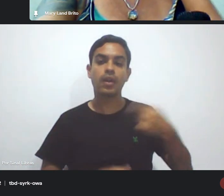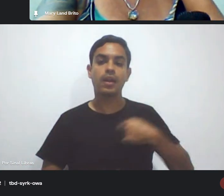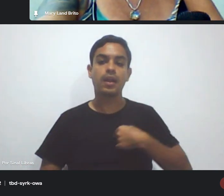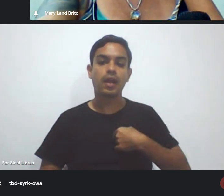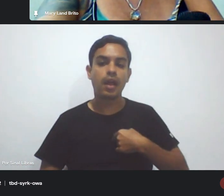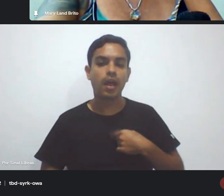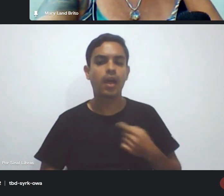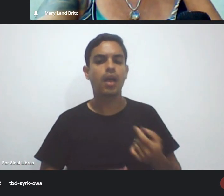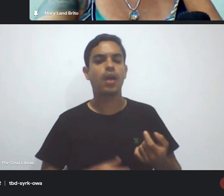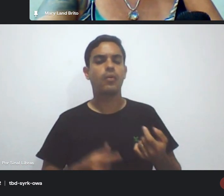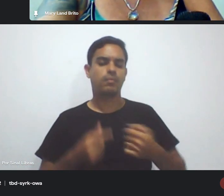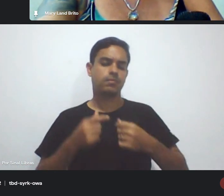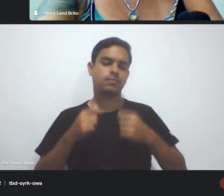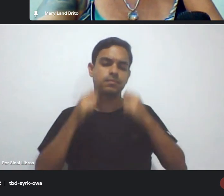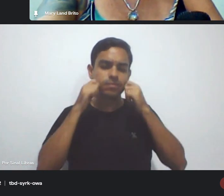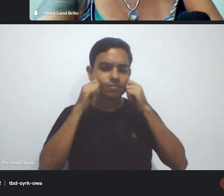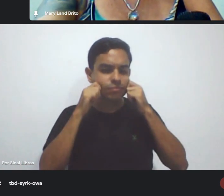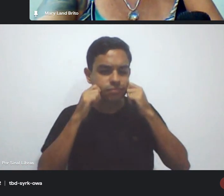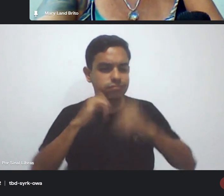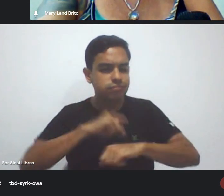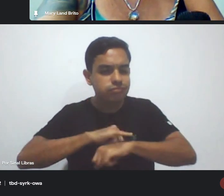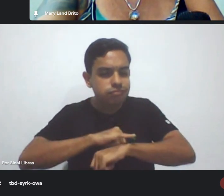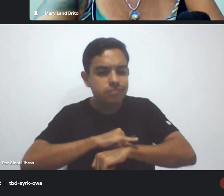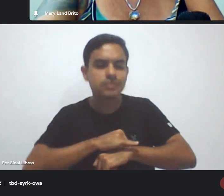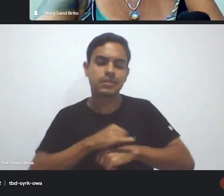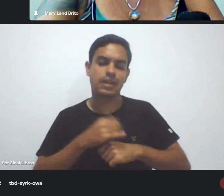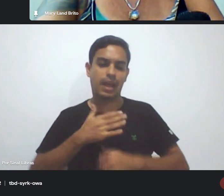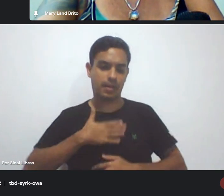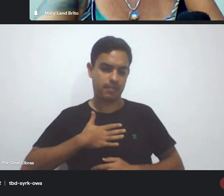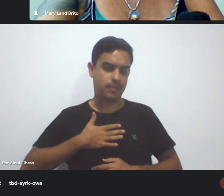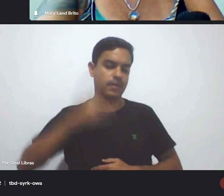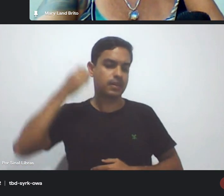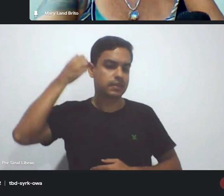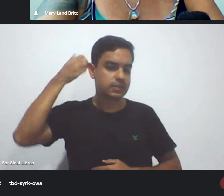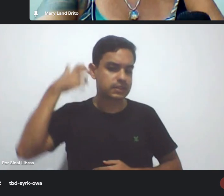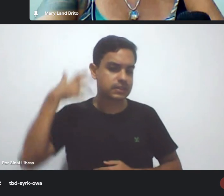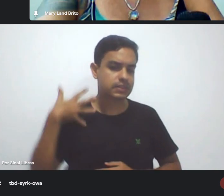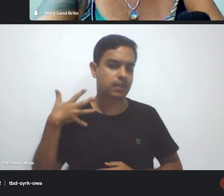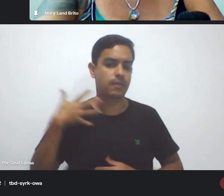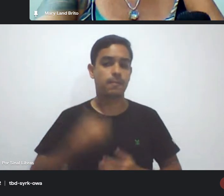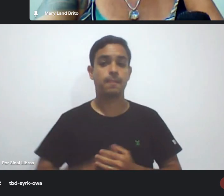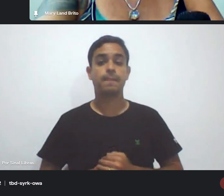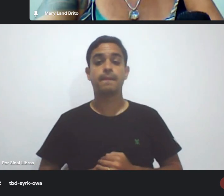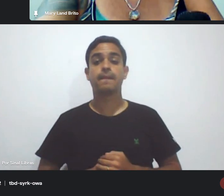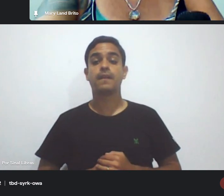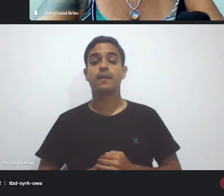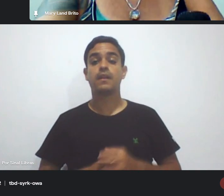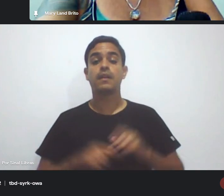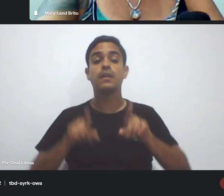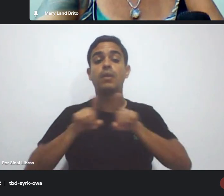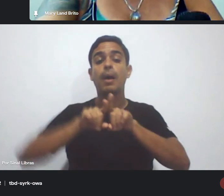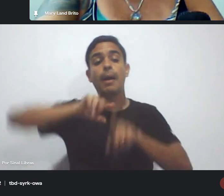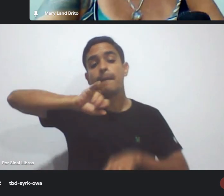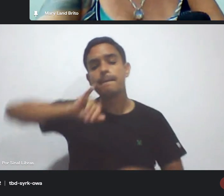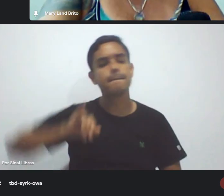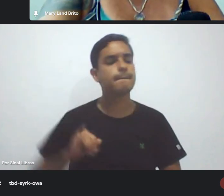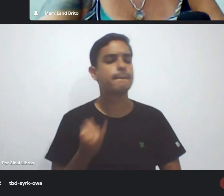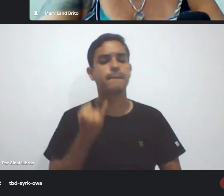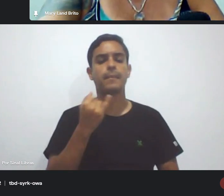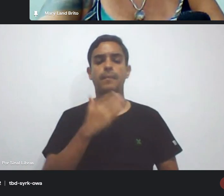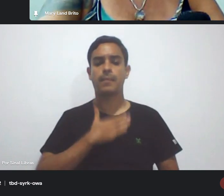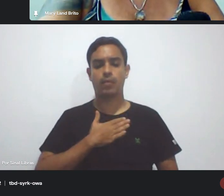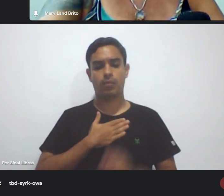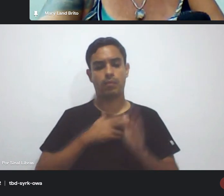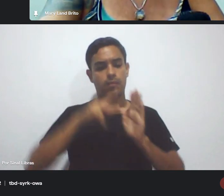bem cheinha. Pronto, minha autodescrição. No mais, deixa eu só aproveitar o tempo e falar um pouquinho do Semeando Inclusão. O Semeando Inclusão